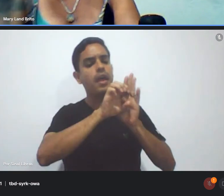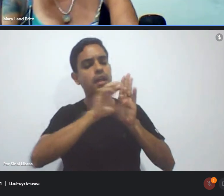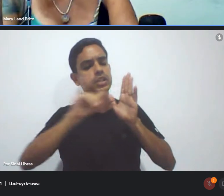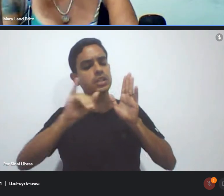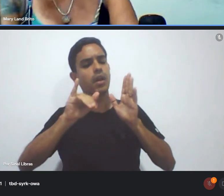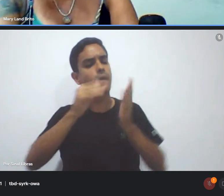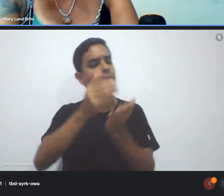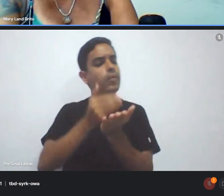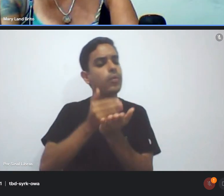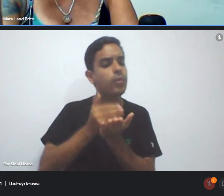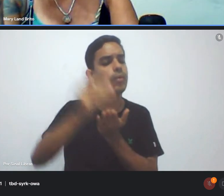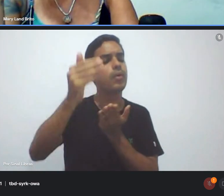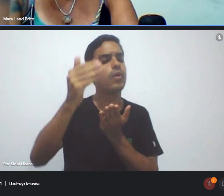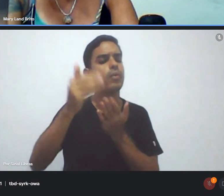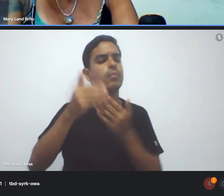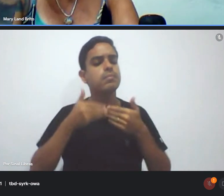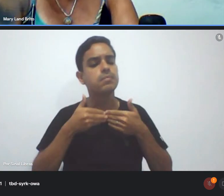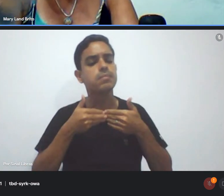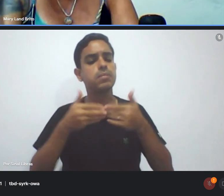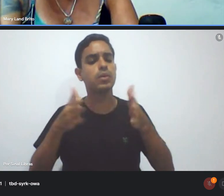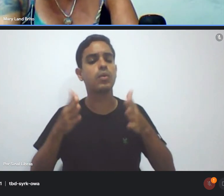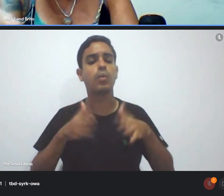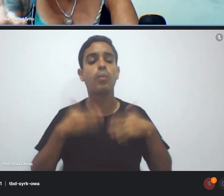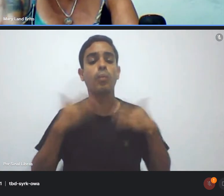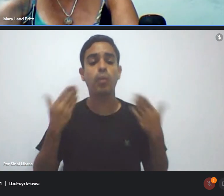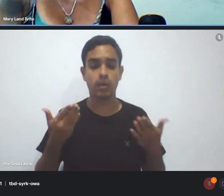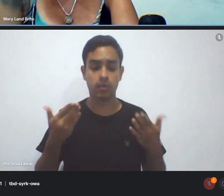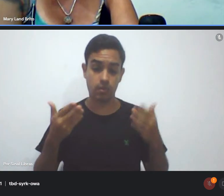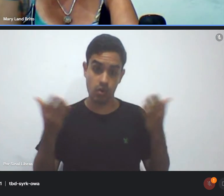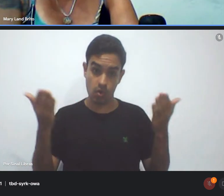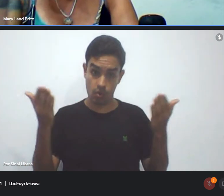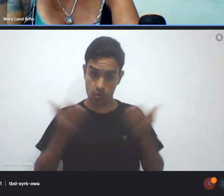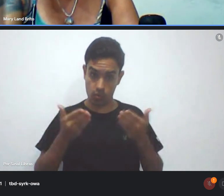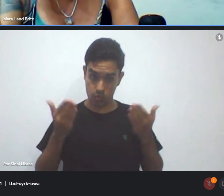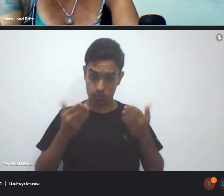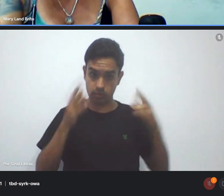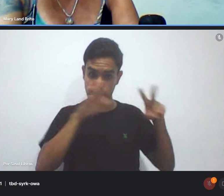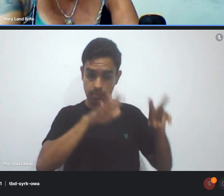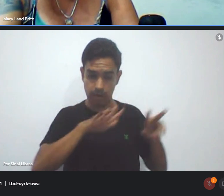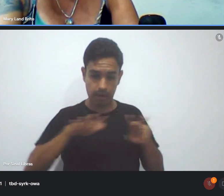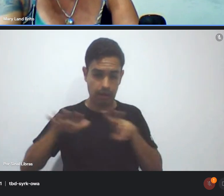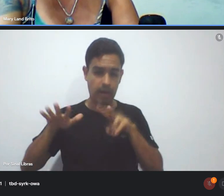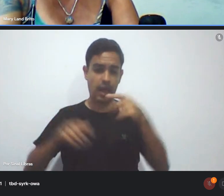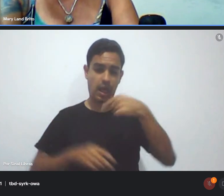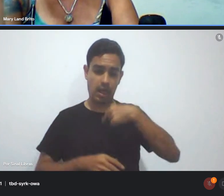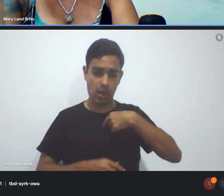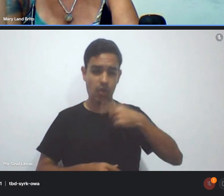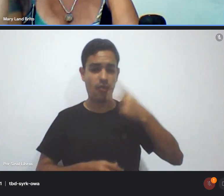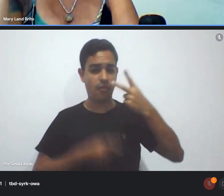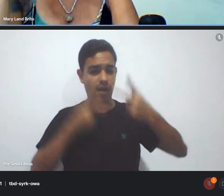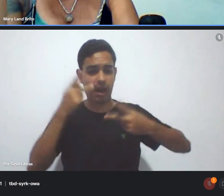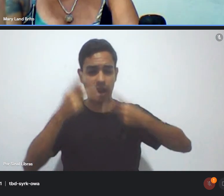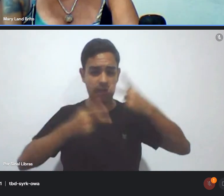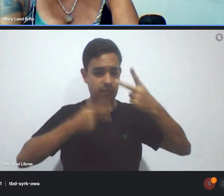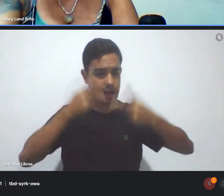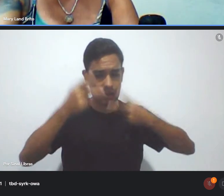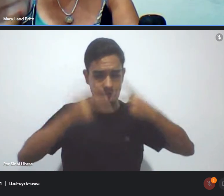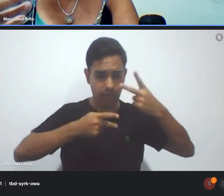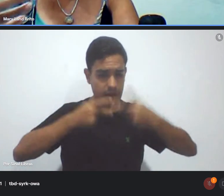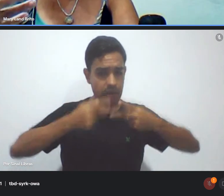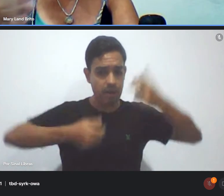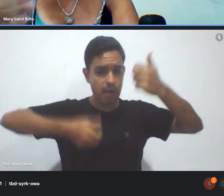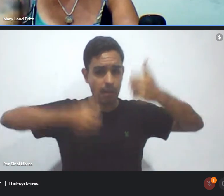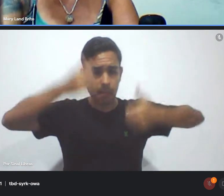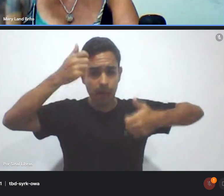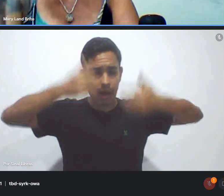está fazendo uma série de diálogos, tipo essa de hoje, que agora eu falei, falei, falei, mas para vocês conseguirem entender a